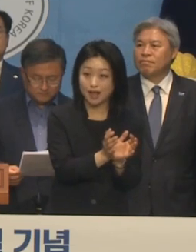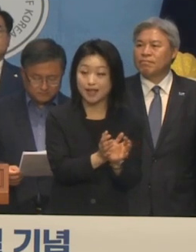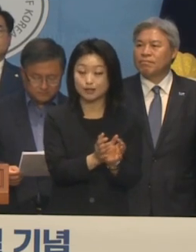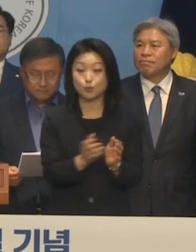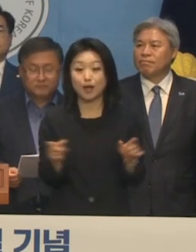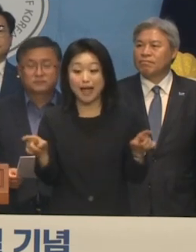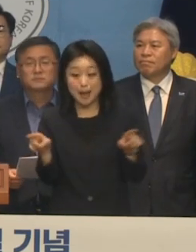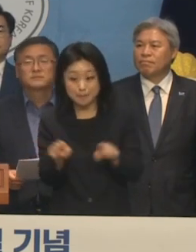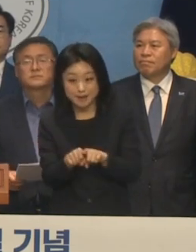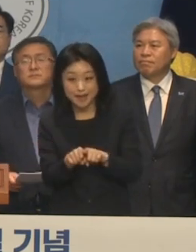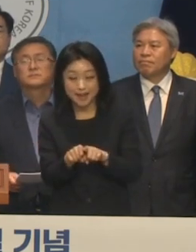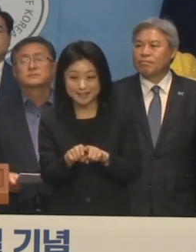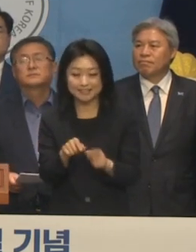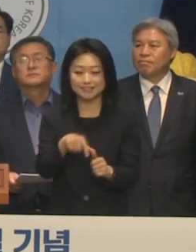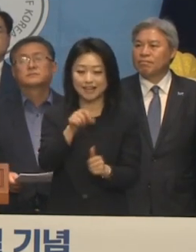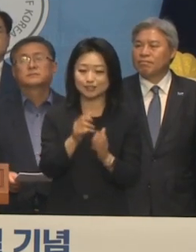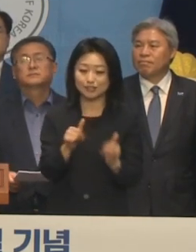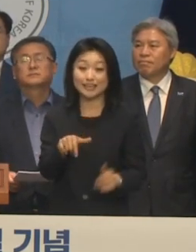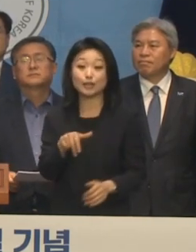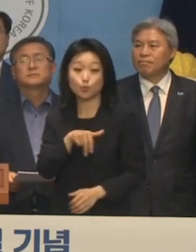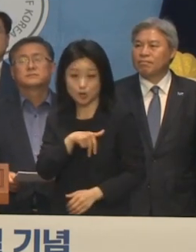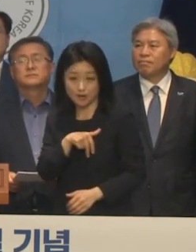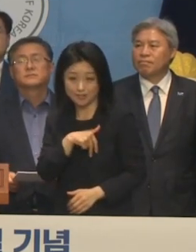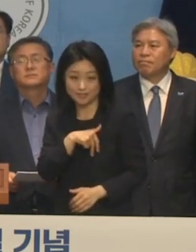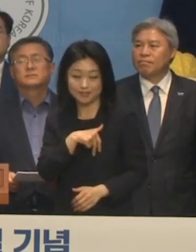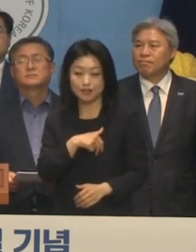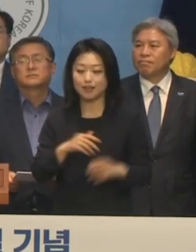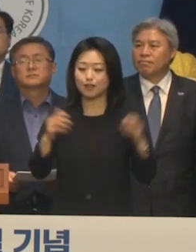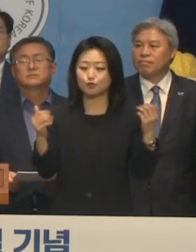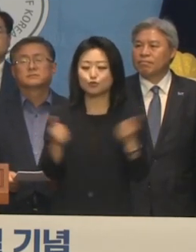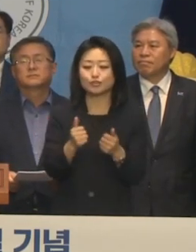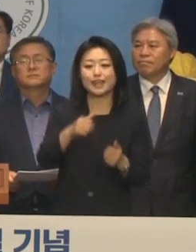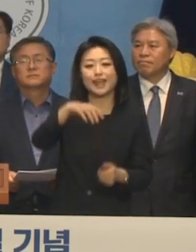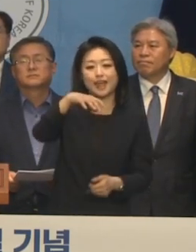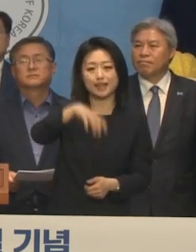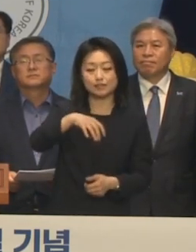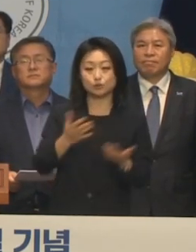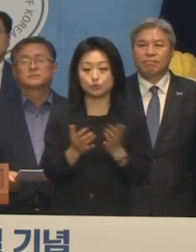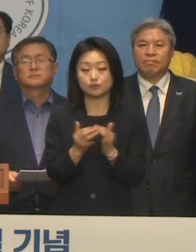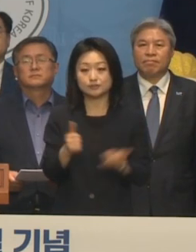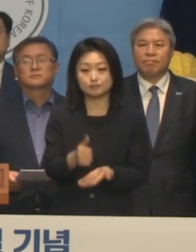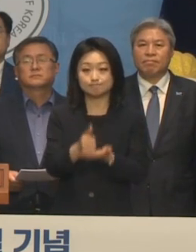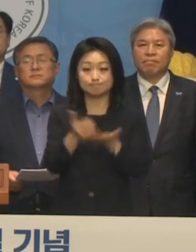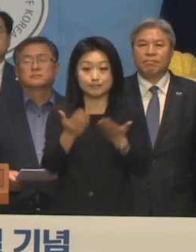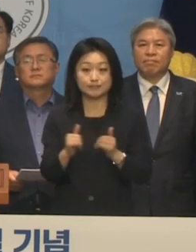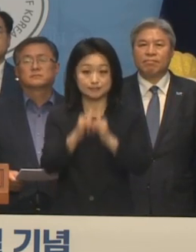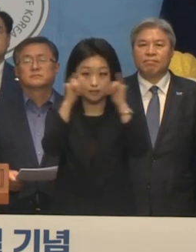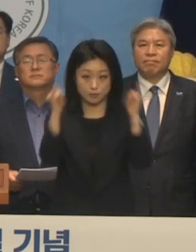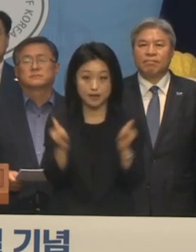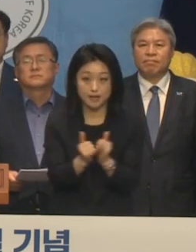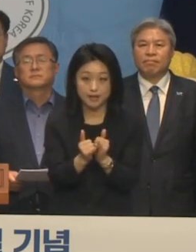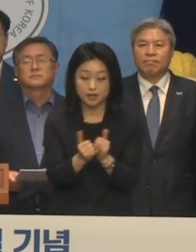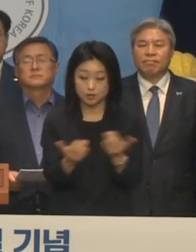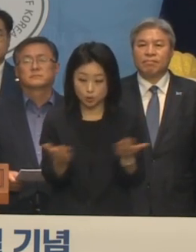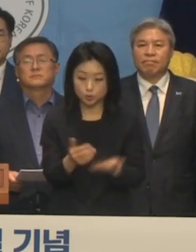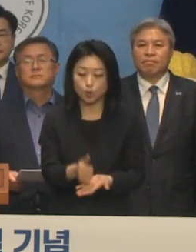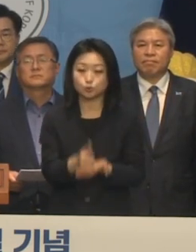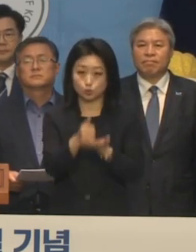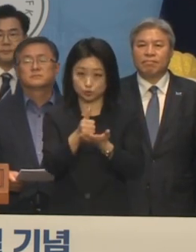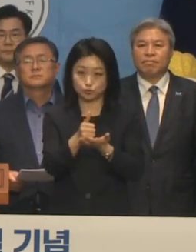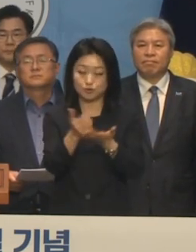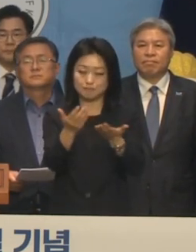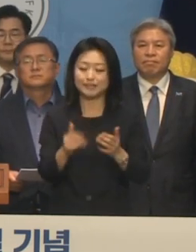함께하시는 당선자 의원님들과 함께 국회에서 노동자들이 존중받는 사회, 노동이 존중받는